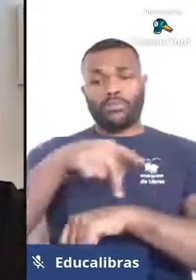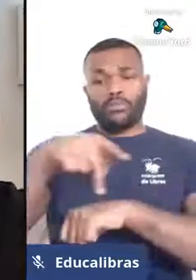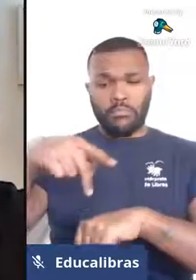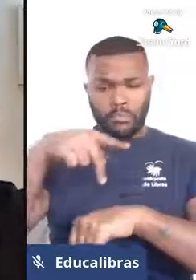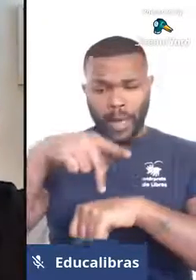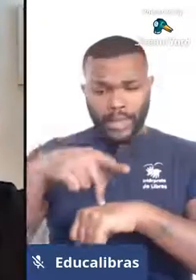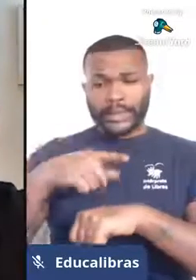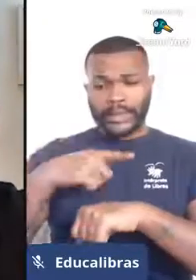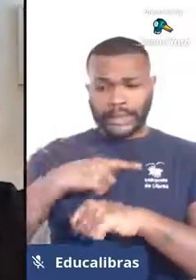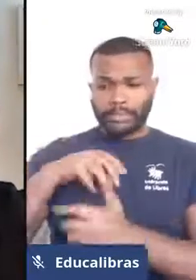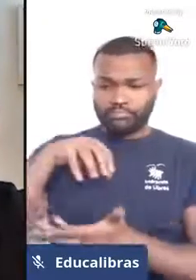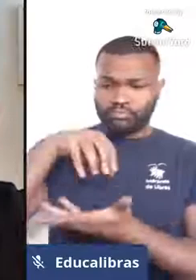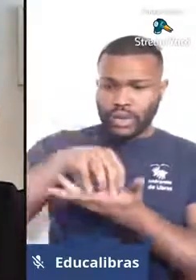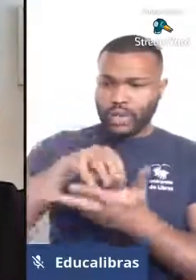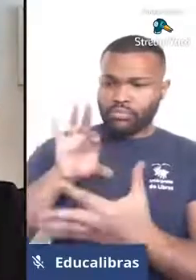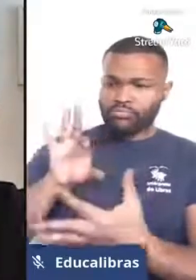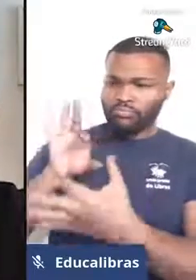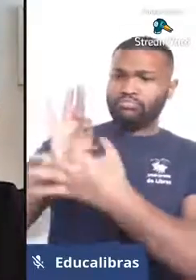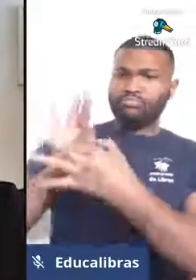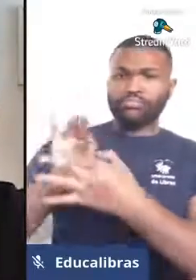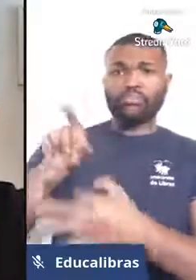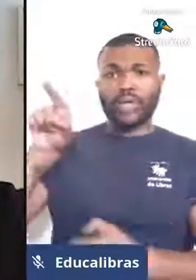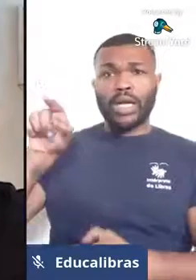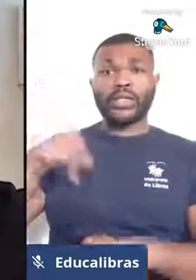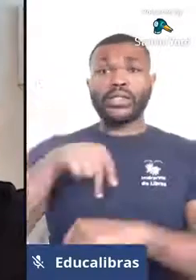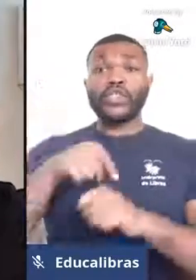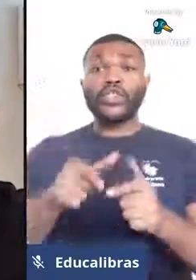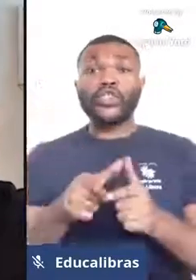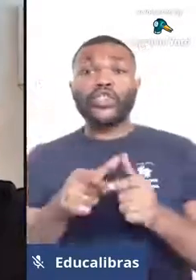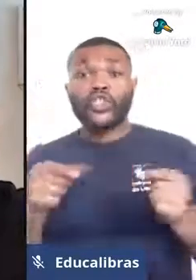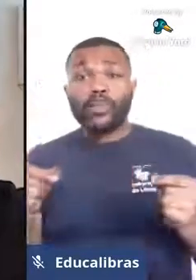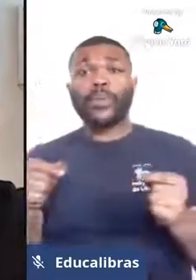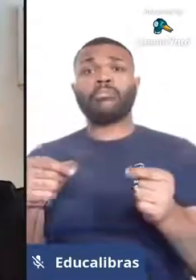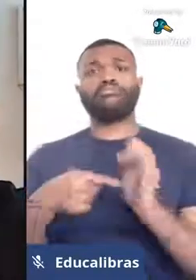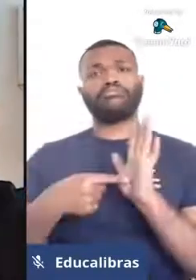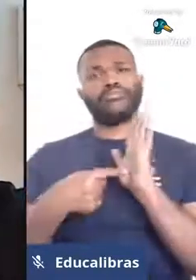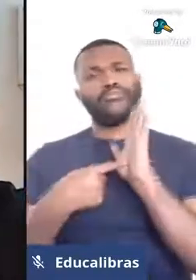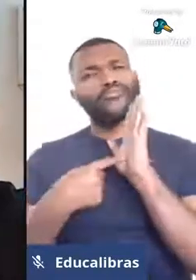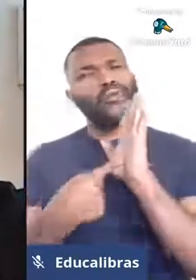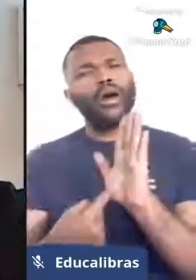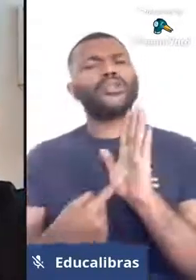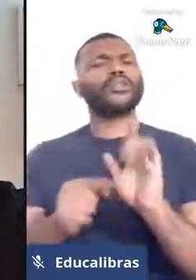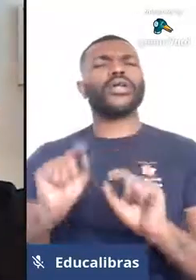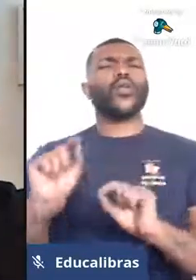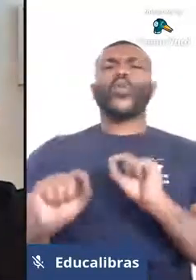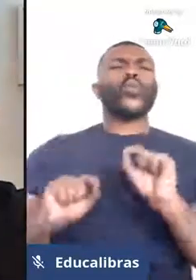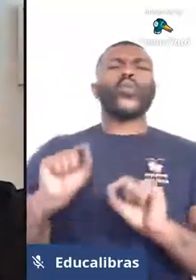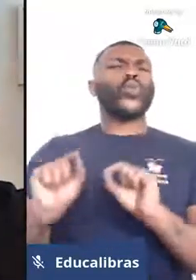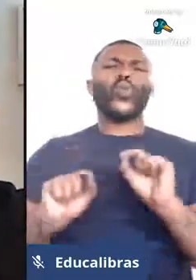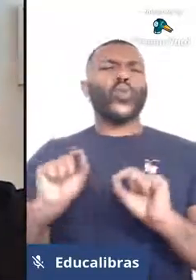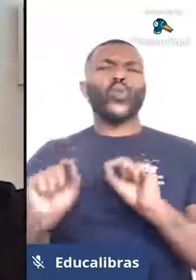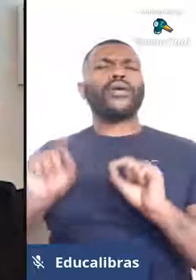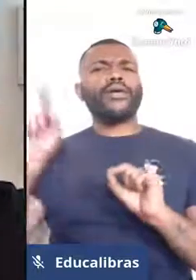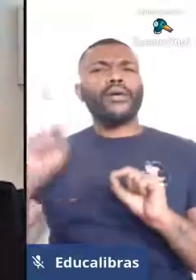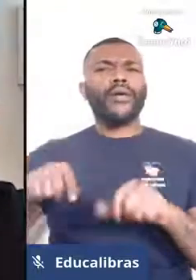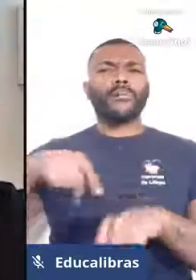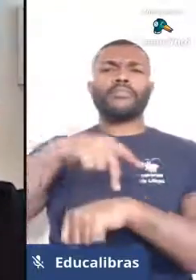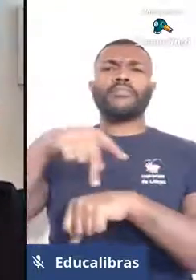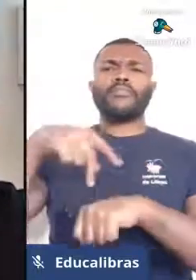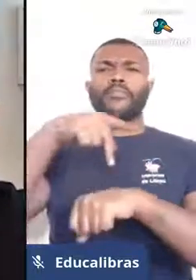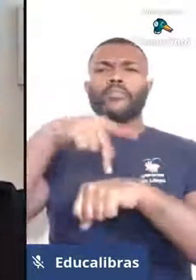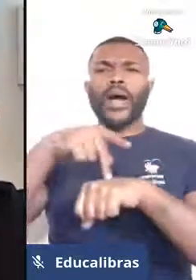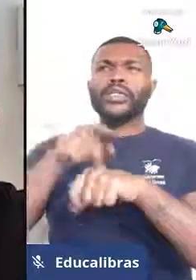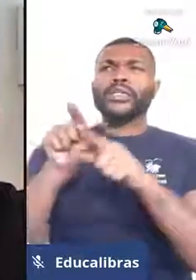está e o Japão, mostrando mais sobre o que é esse país tão distante, mas